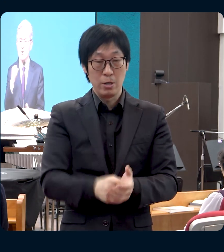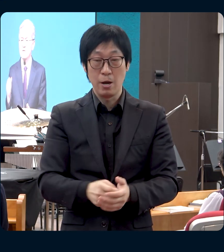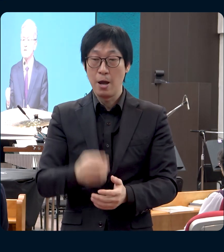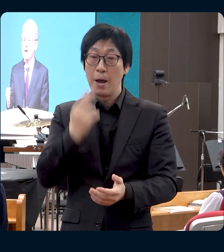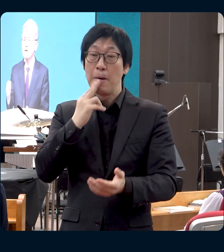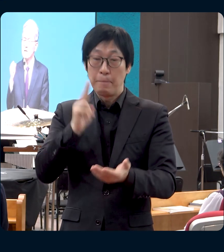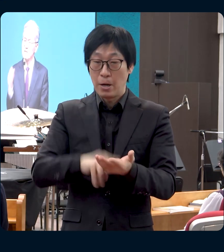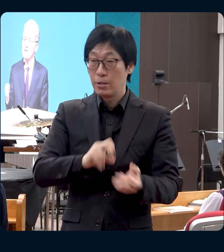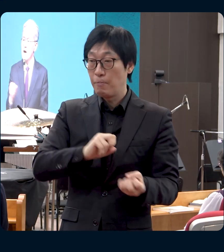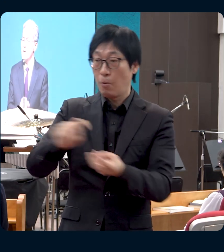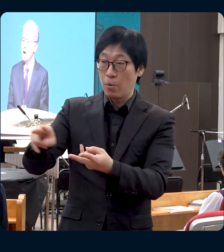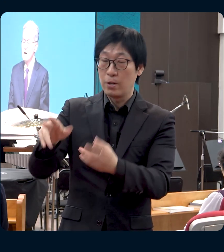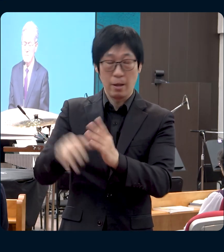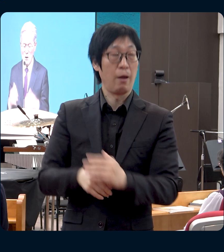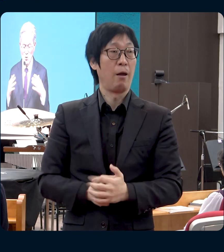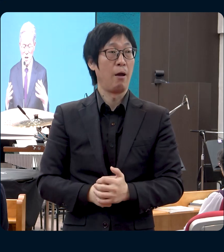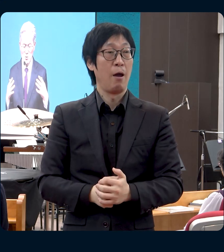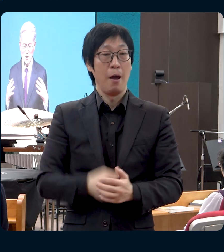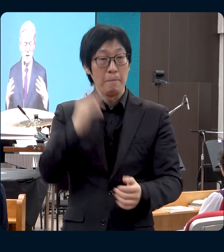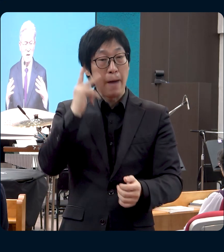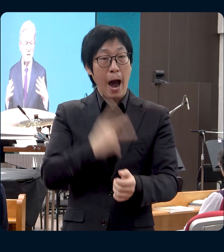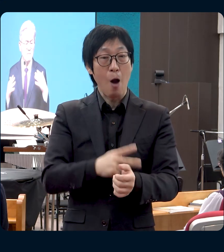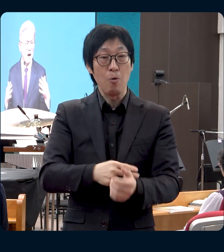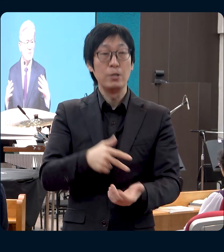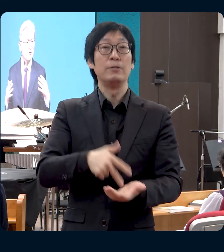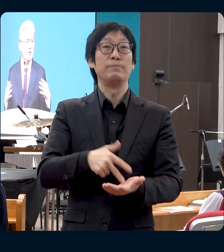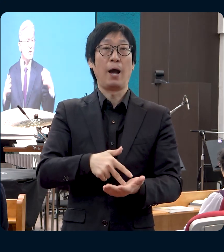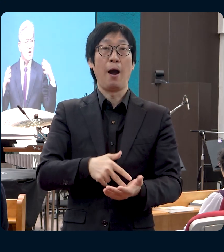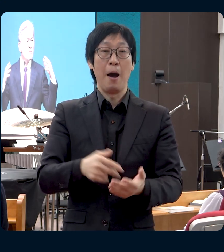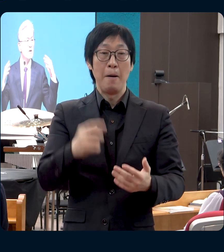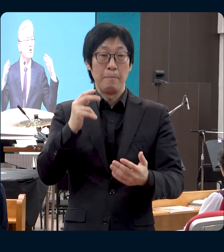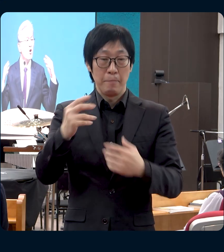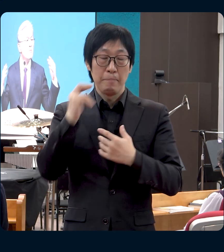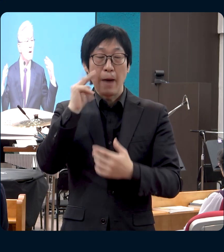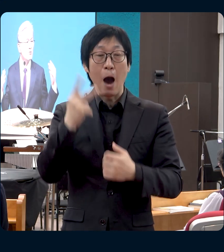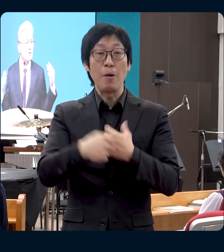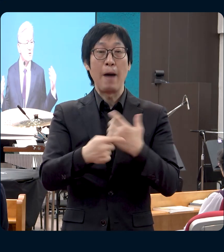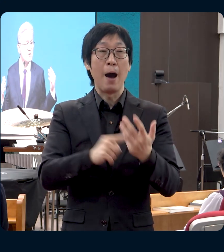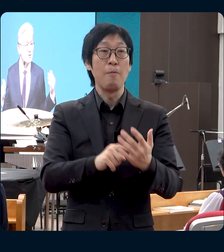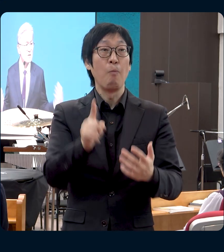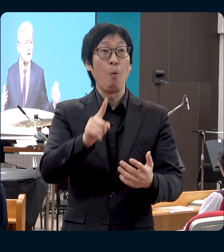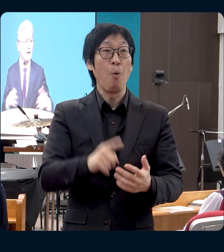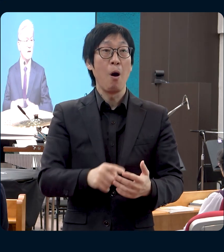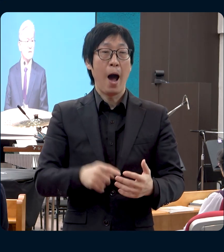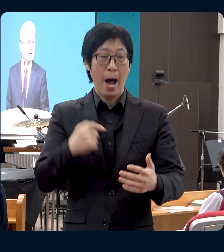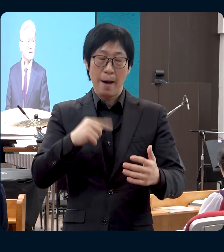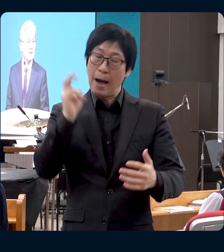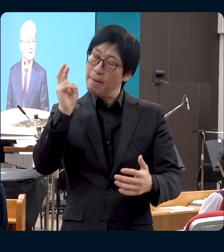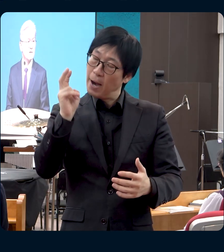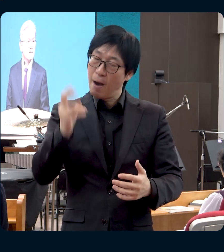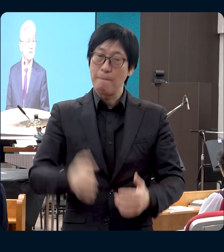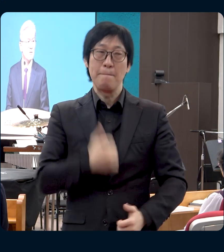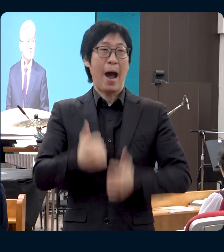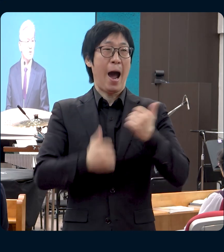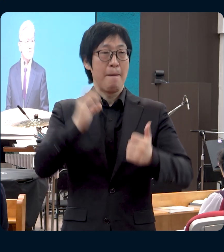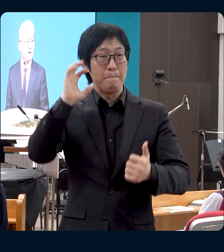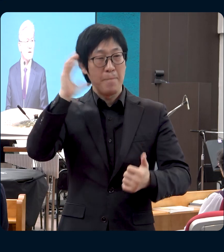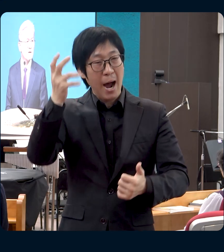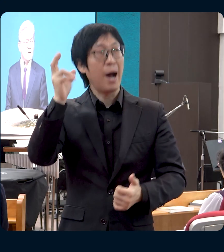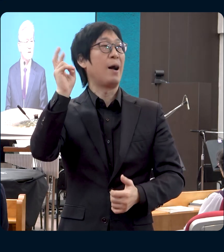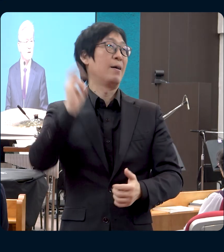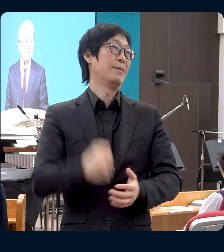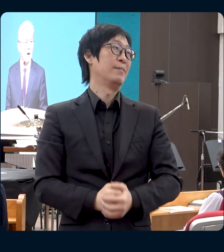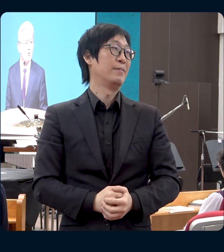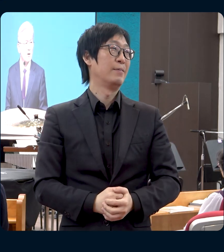편지를 썼는데 그때 아마 바울 사도의 그 마음은요 정말 열받고 있었을 것이다. 혹시 여러분